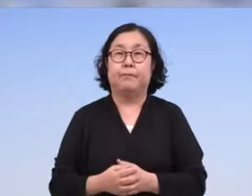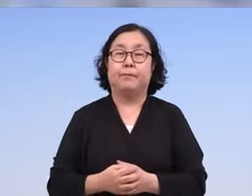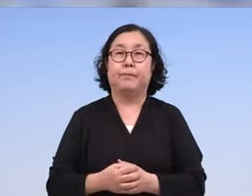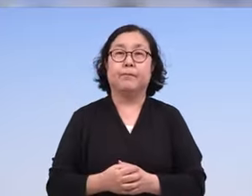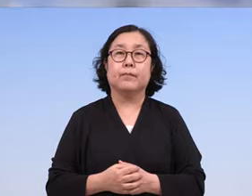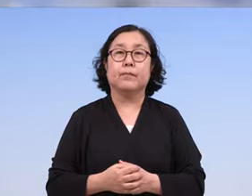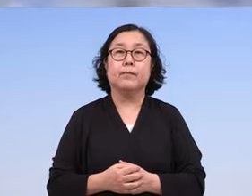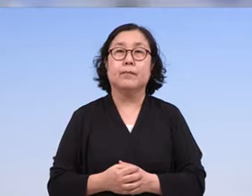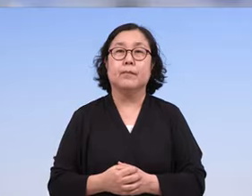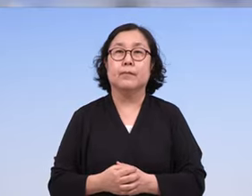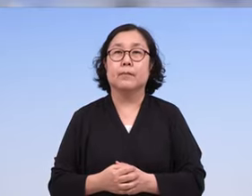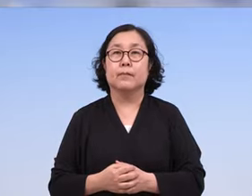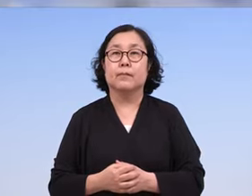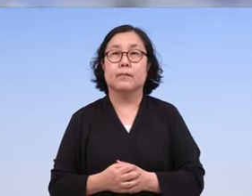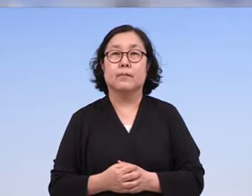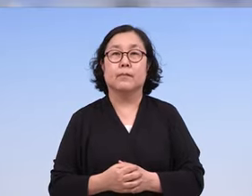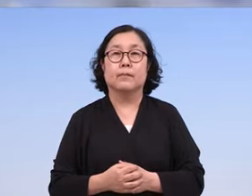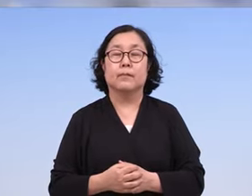오신다.